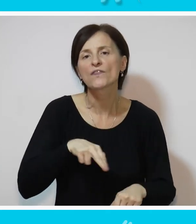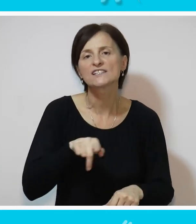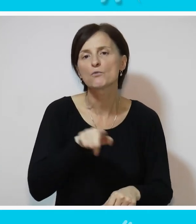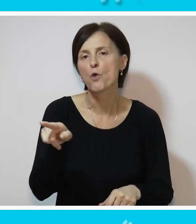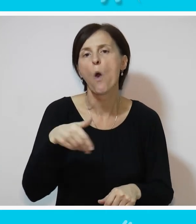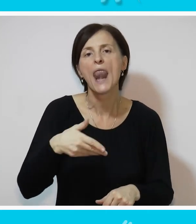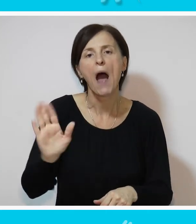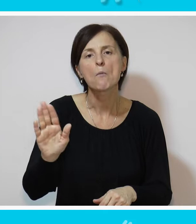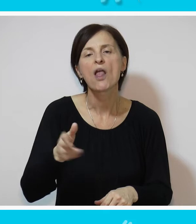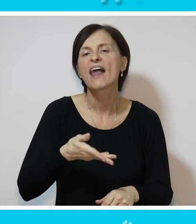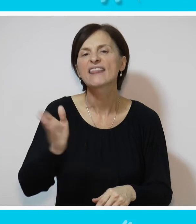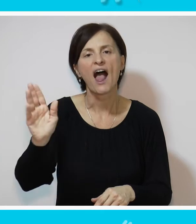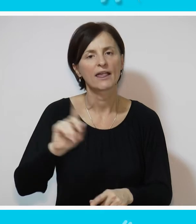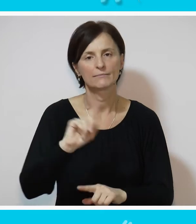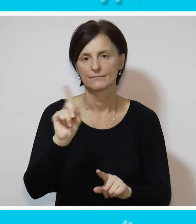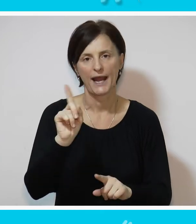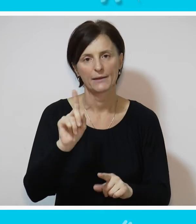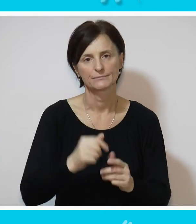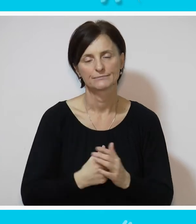napolja, dalje ne.